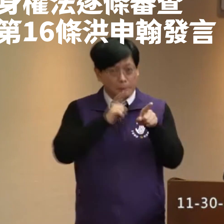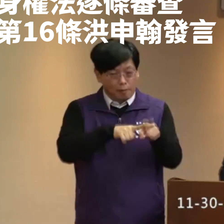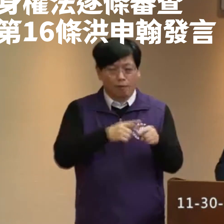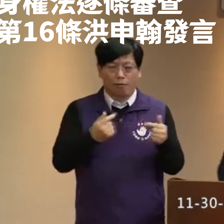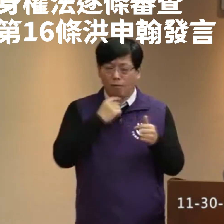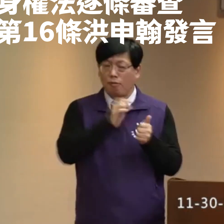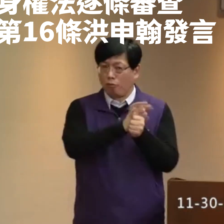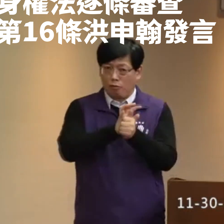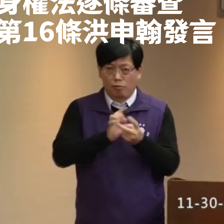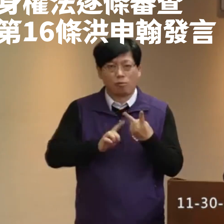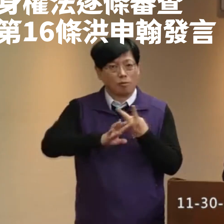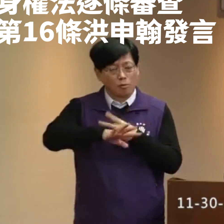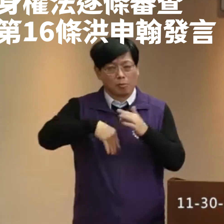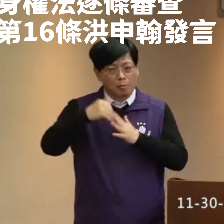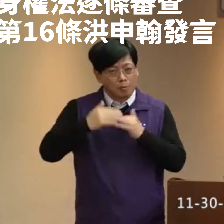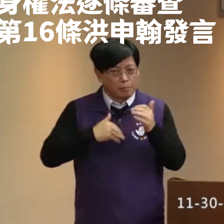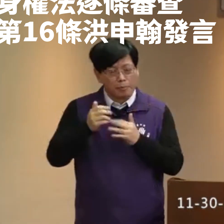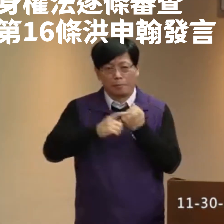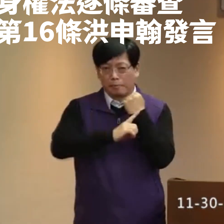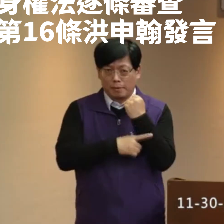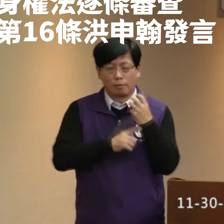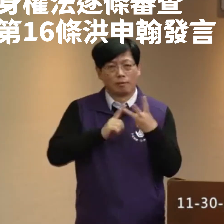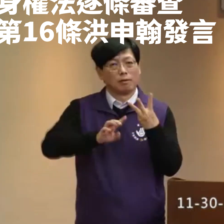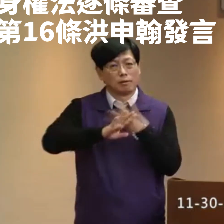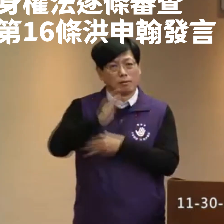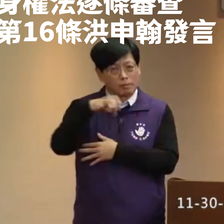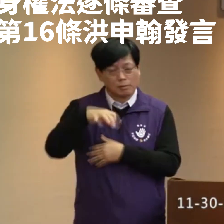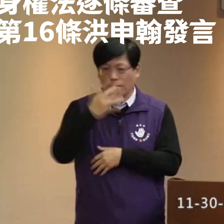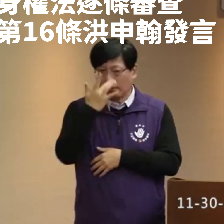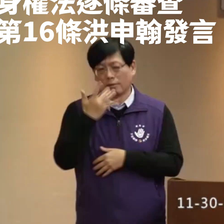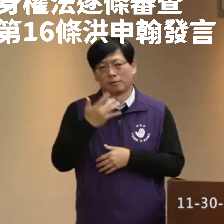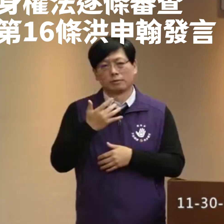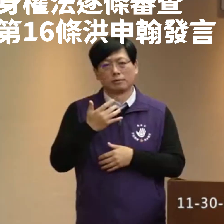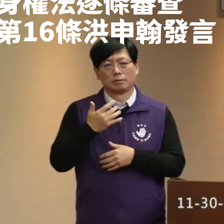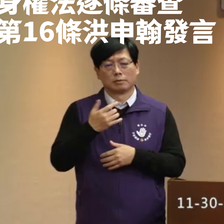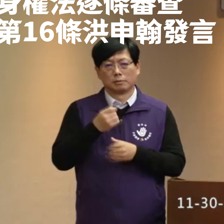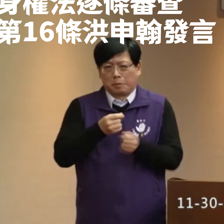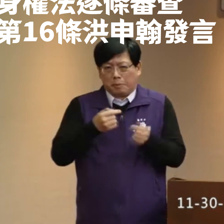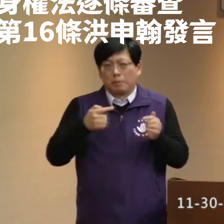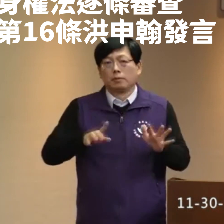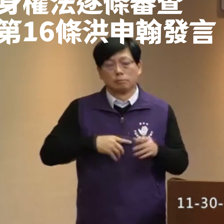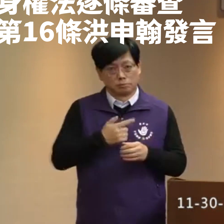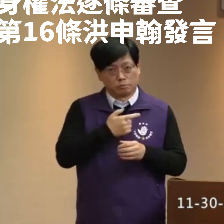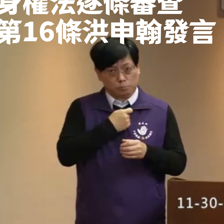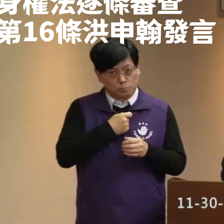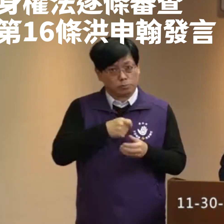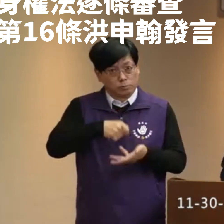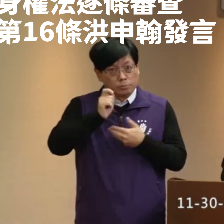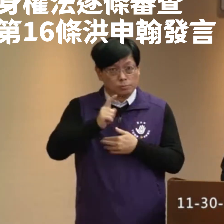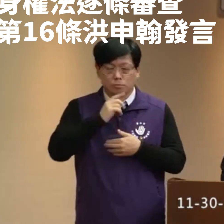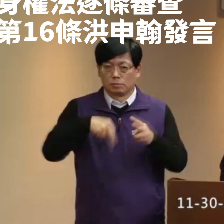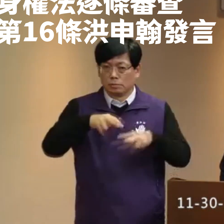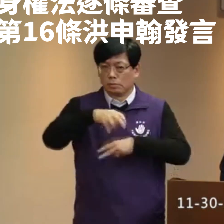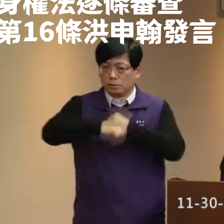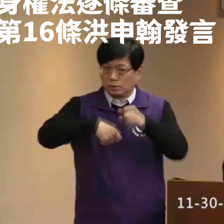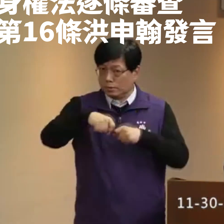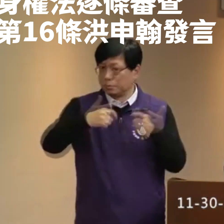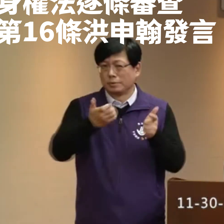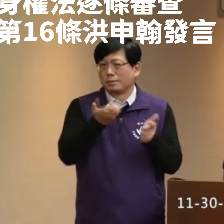提供资源，包括提供协助的相关的法规，其他部会不一定都很清楚。所以我觉得最该提出行动计划，不